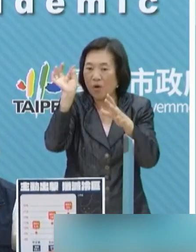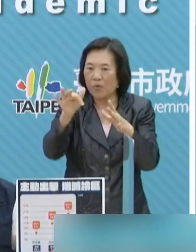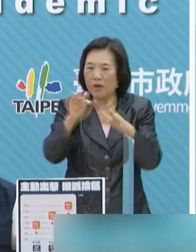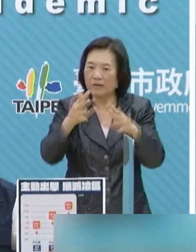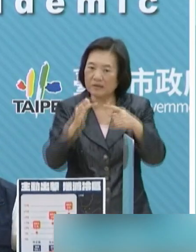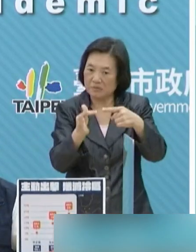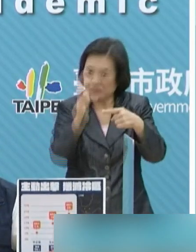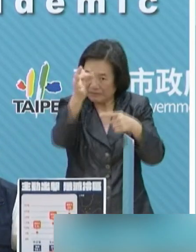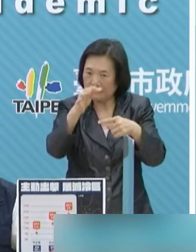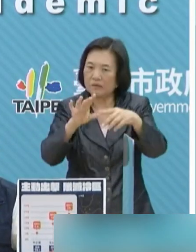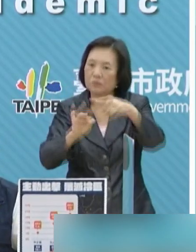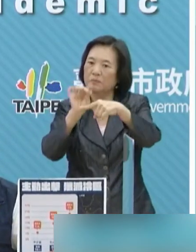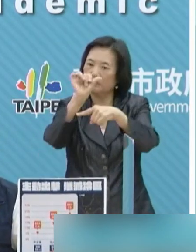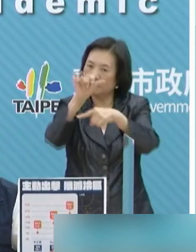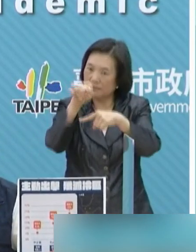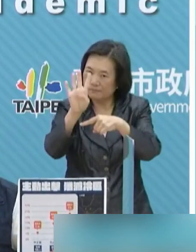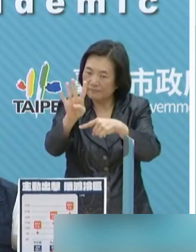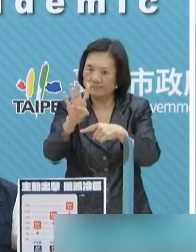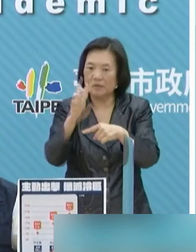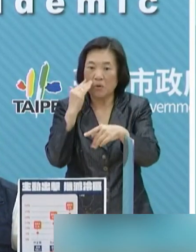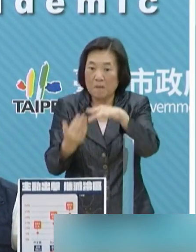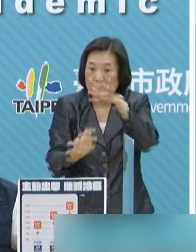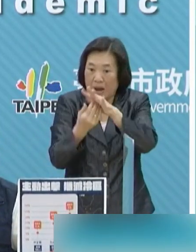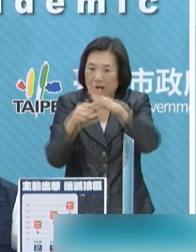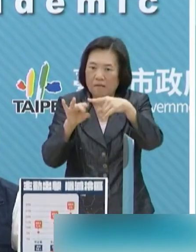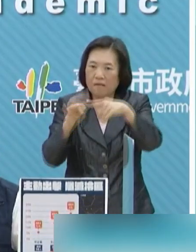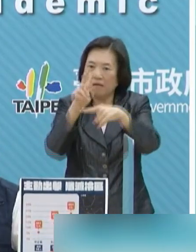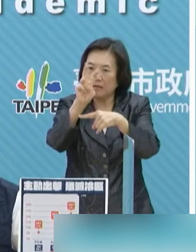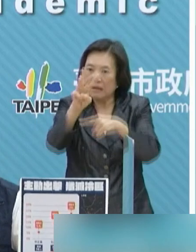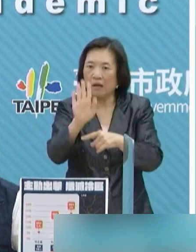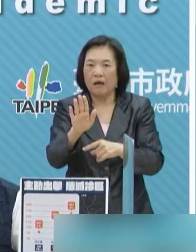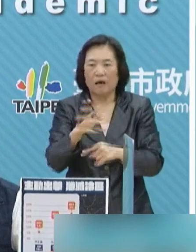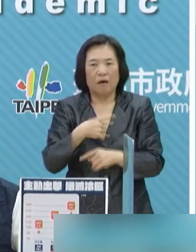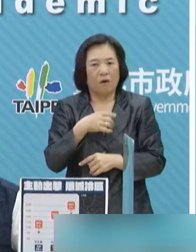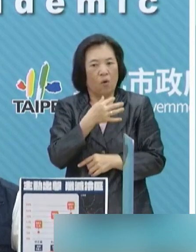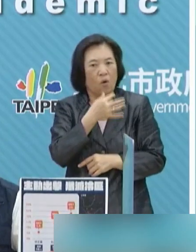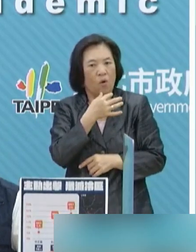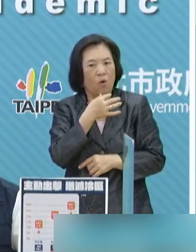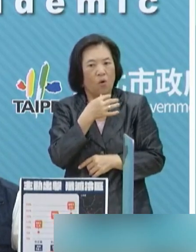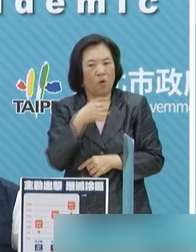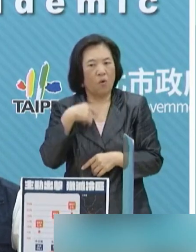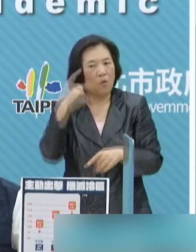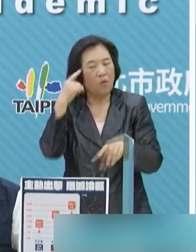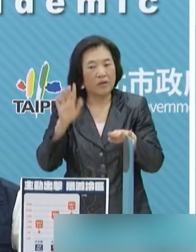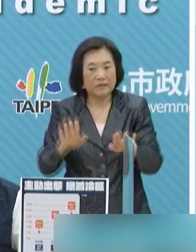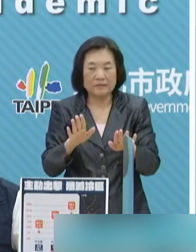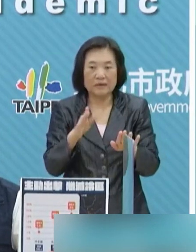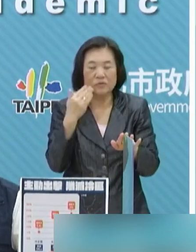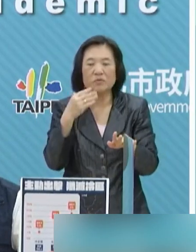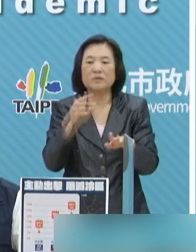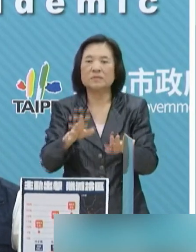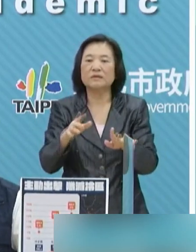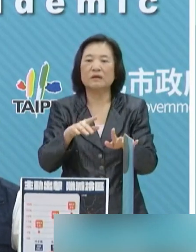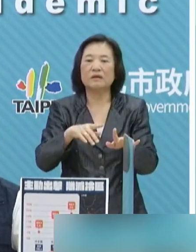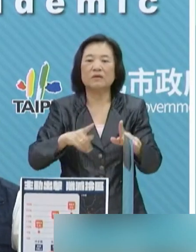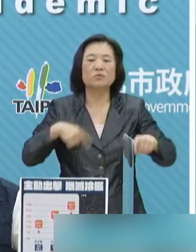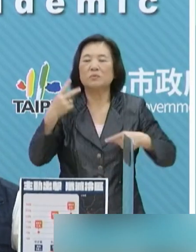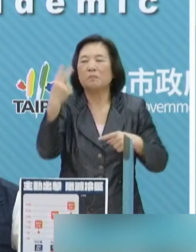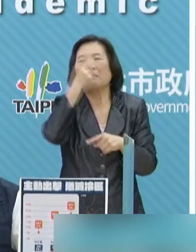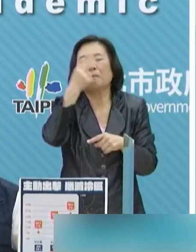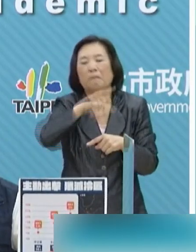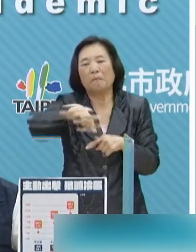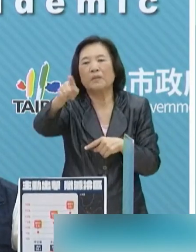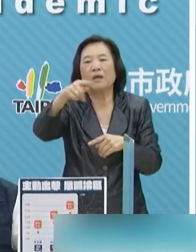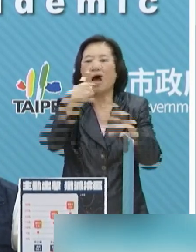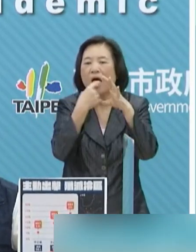今天到万华，你知道做普筛，你知道哈，阳性率2% 的哈，2%多，了不起是这样。可是如果我们